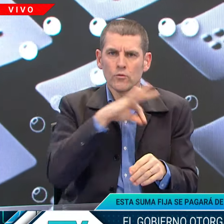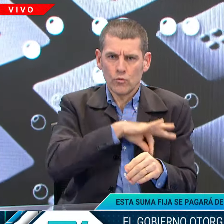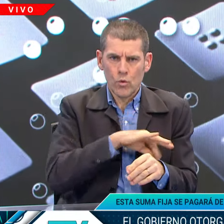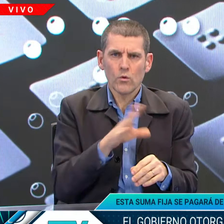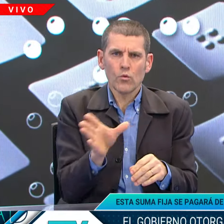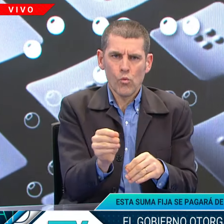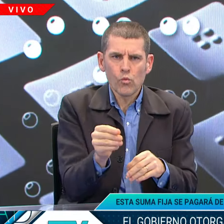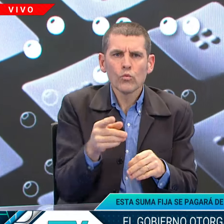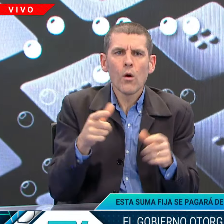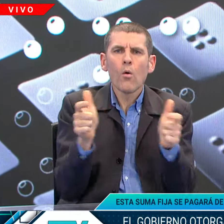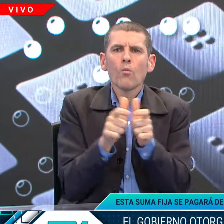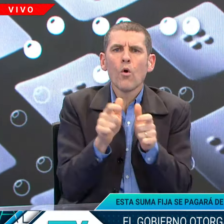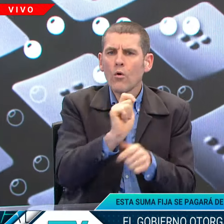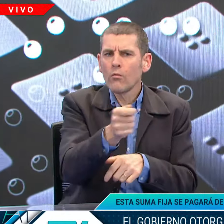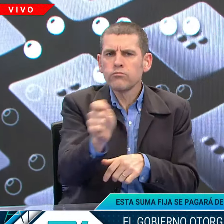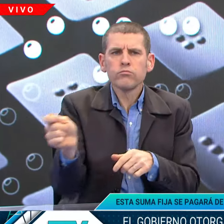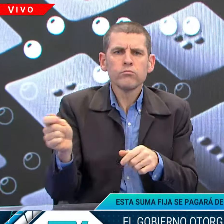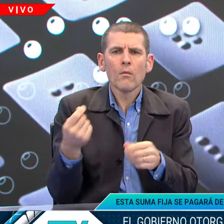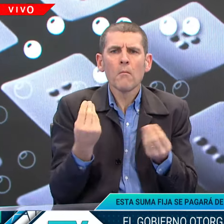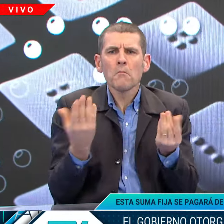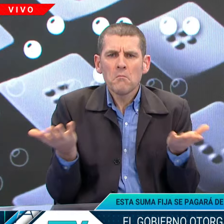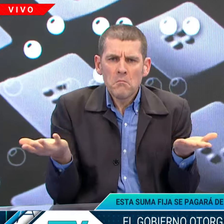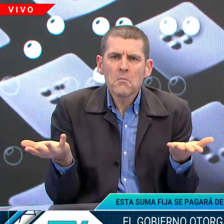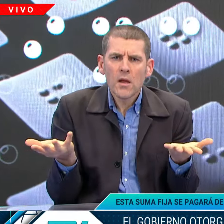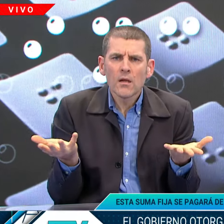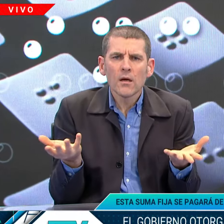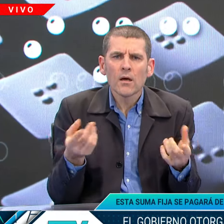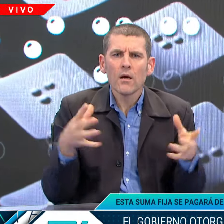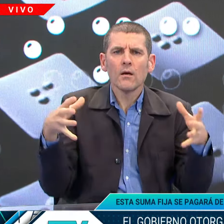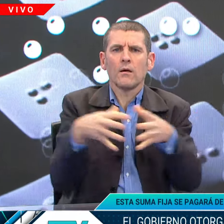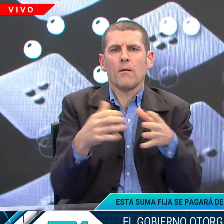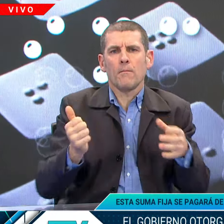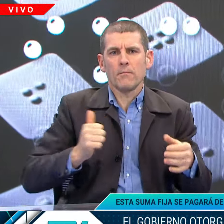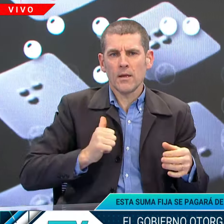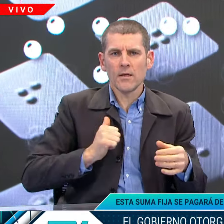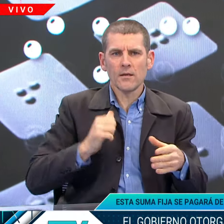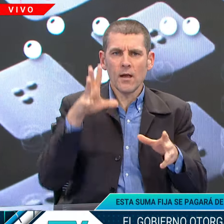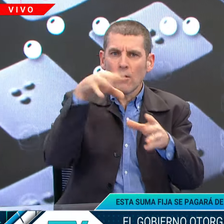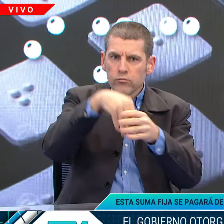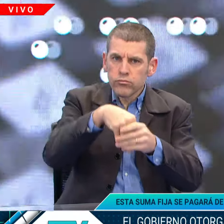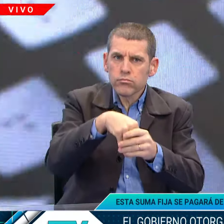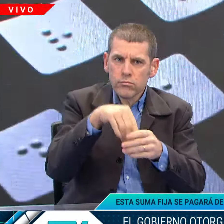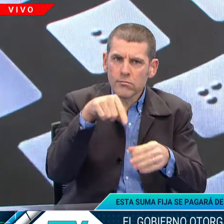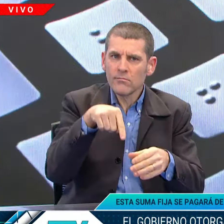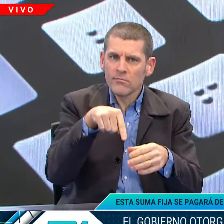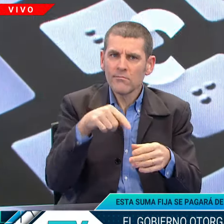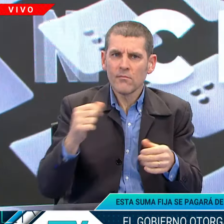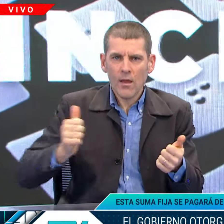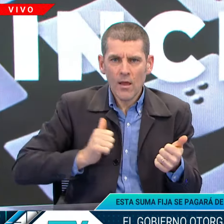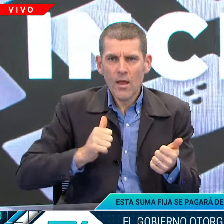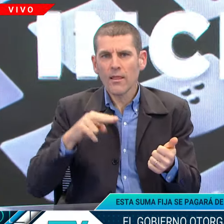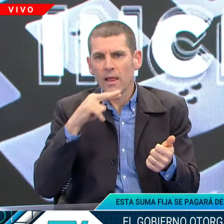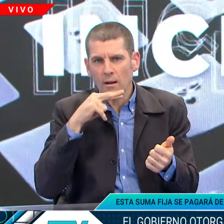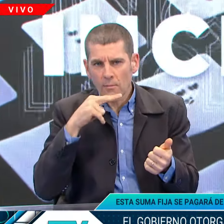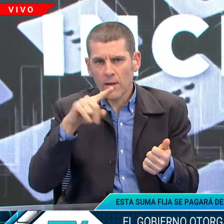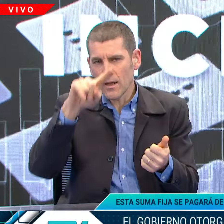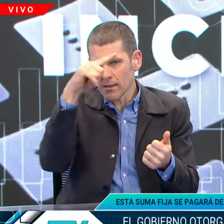a mejorar, está dirigido a miembros activos de las Gendarmería Nacional,